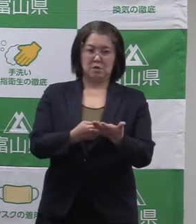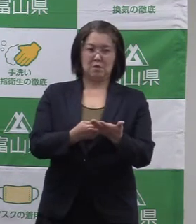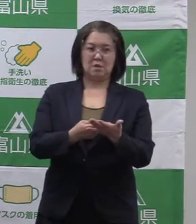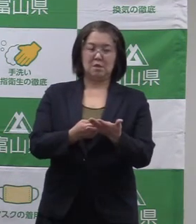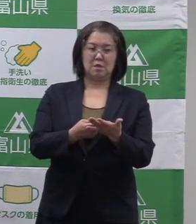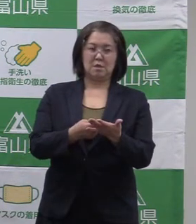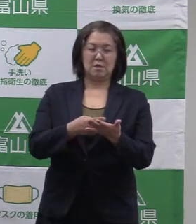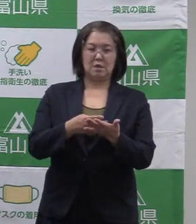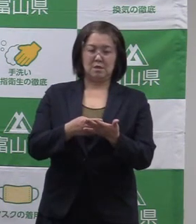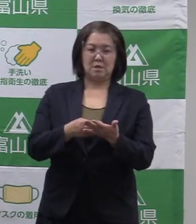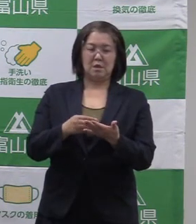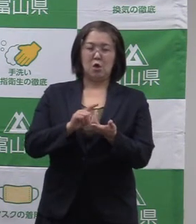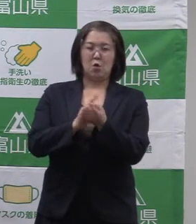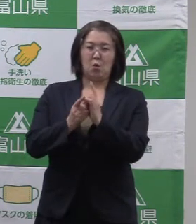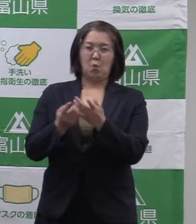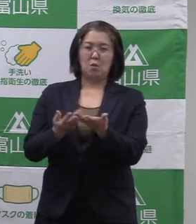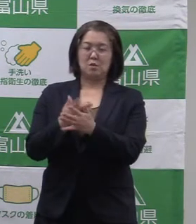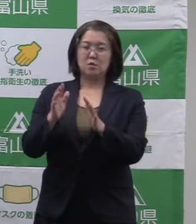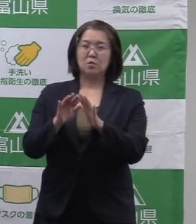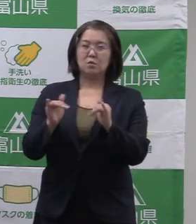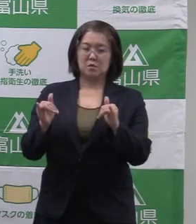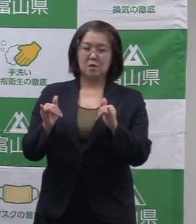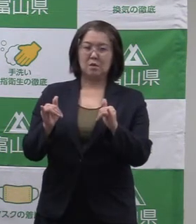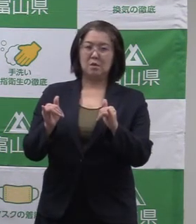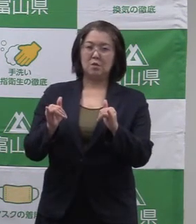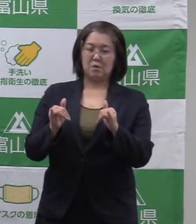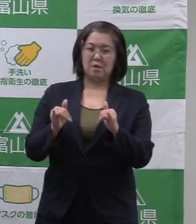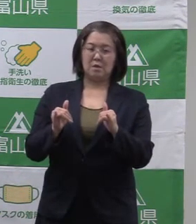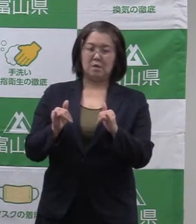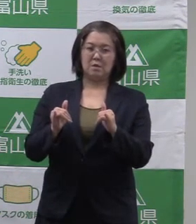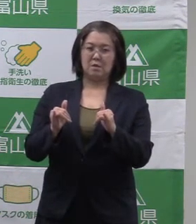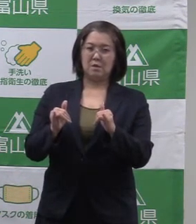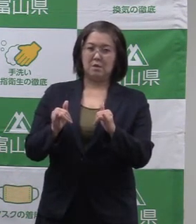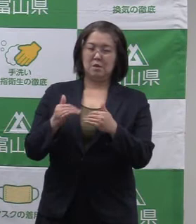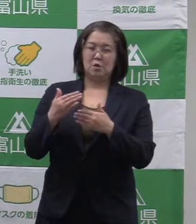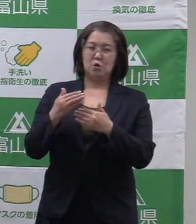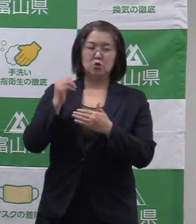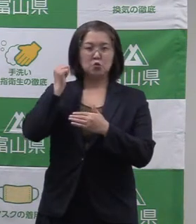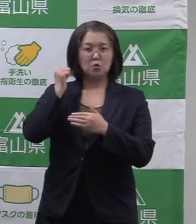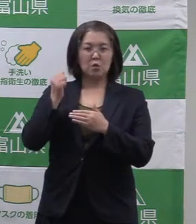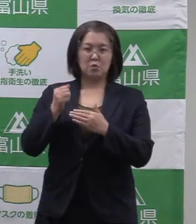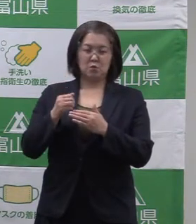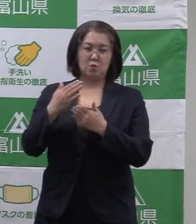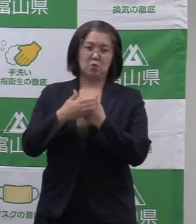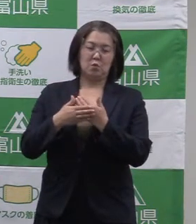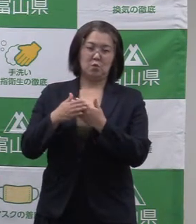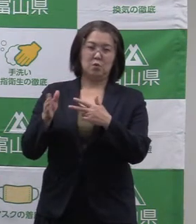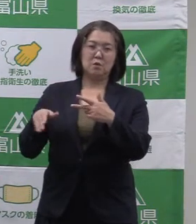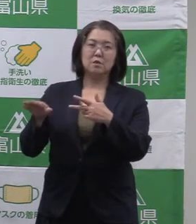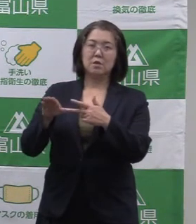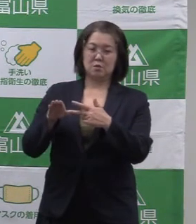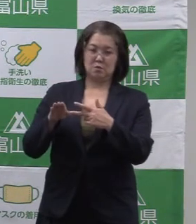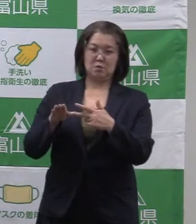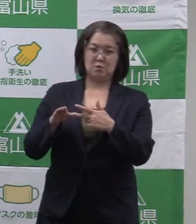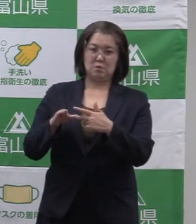泊施設で待機ということです。これが国の方針ですか、その県独自の方針です